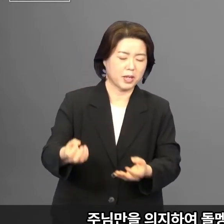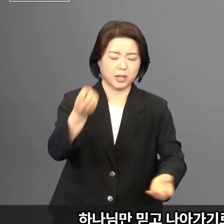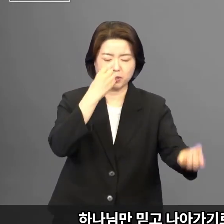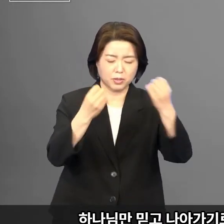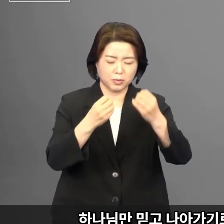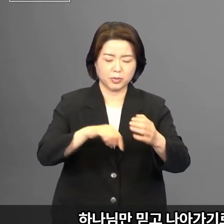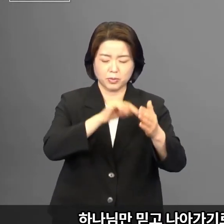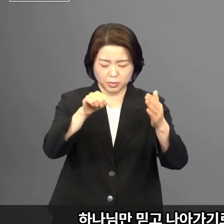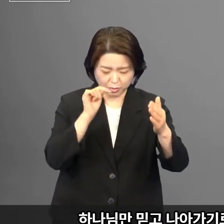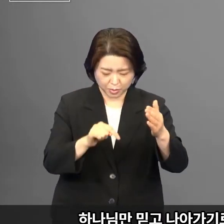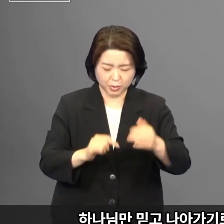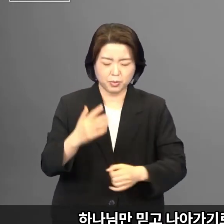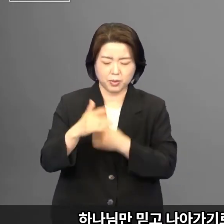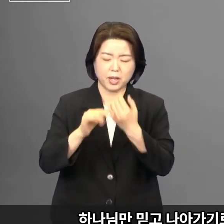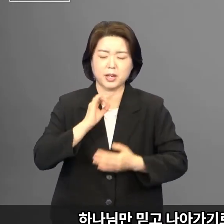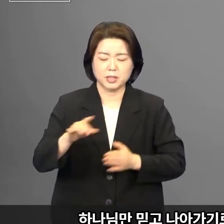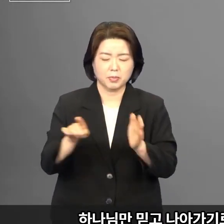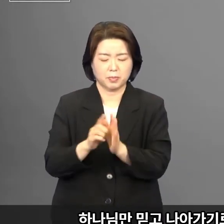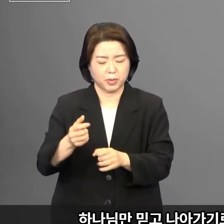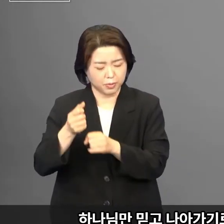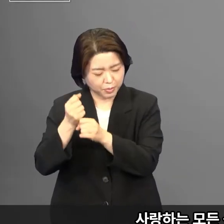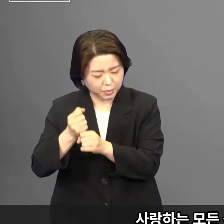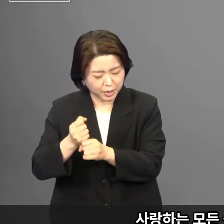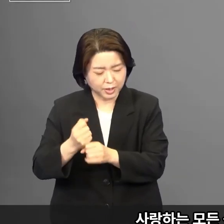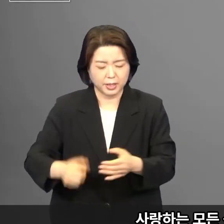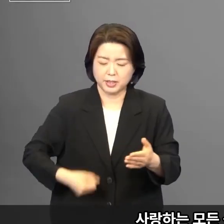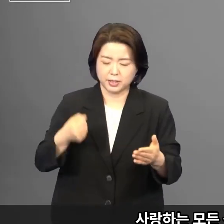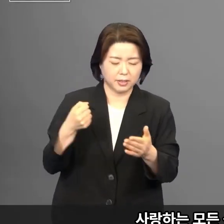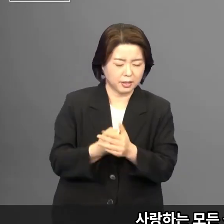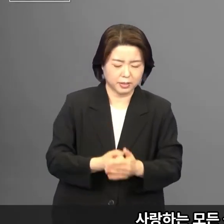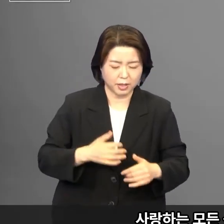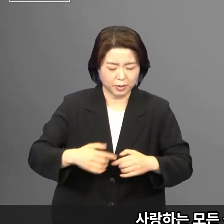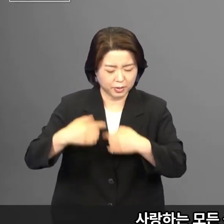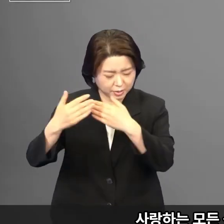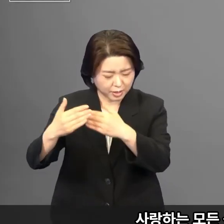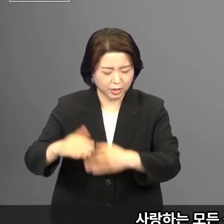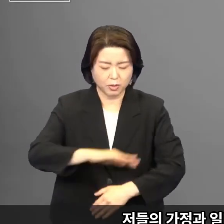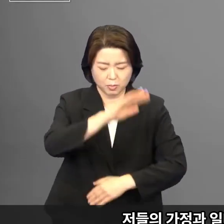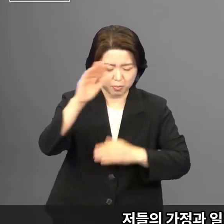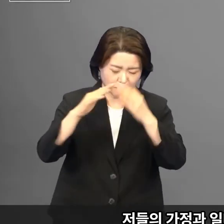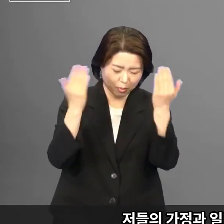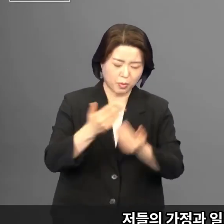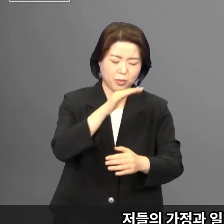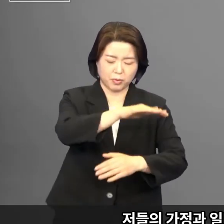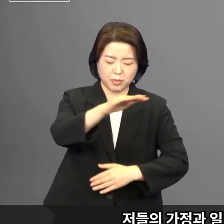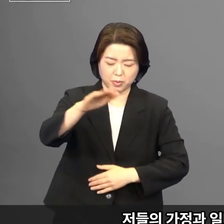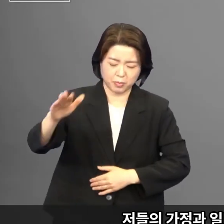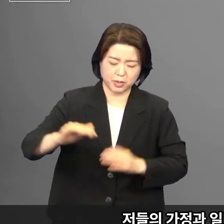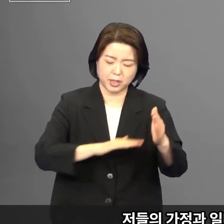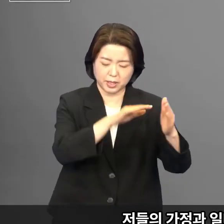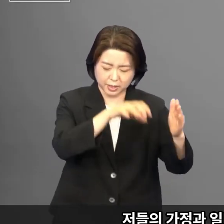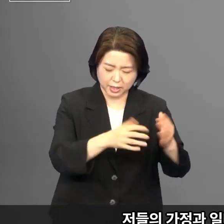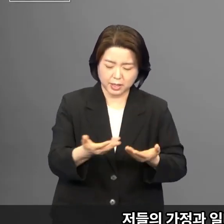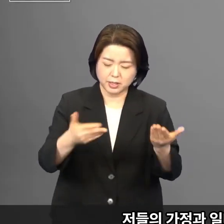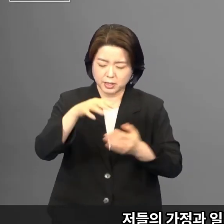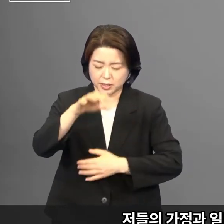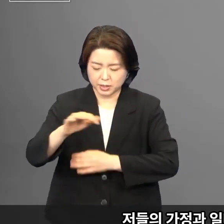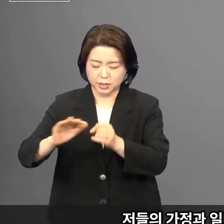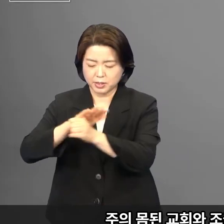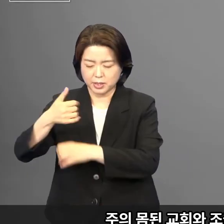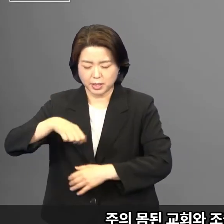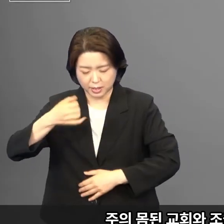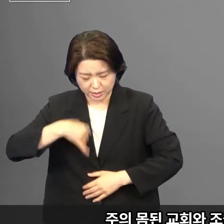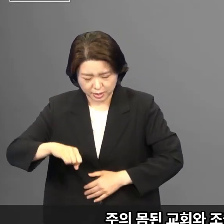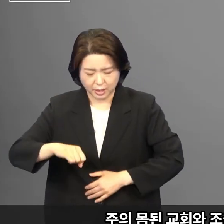속에서도 하나님만 믿고 나아가기로 다시 한번 결단하며 나아가는 사랑하는 모든 성도들 머리 위에 저들의 가정과 일터와 사랑하는